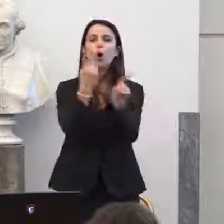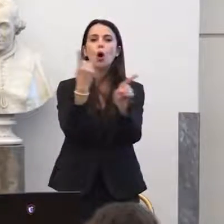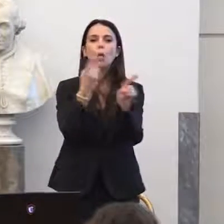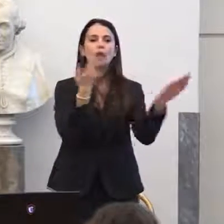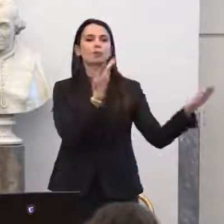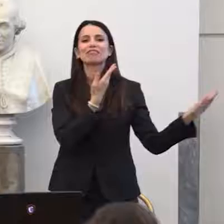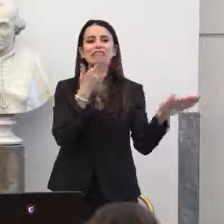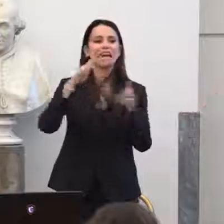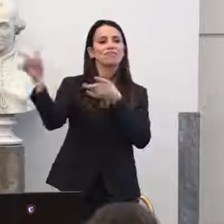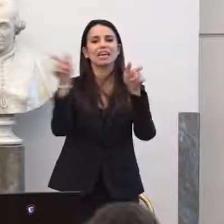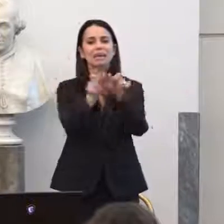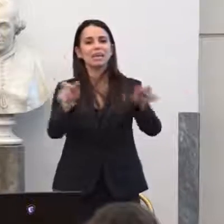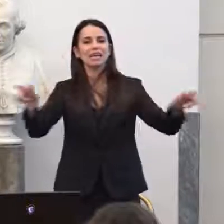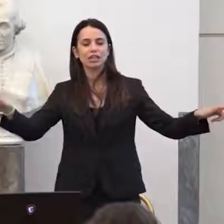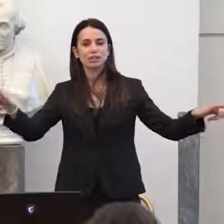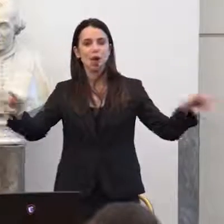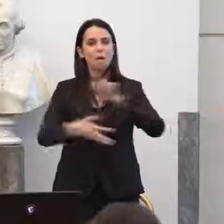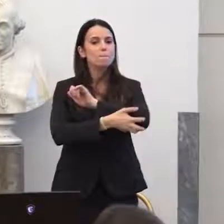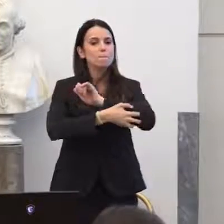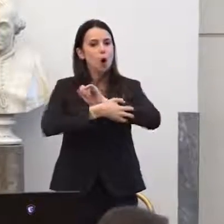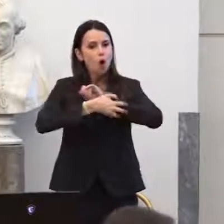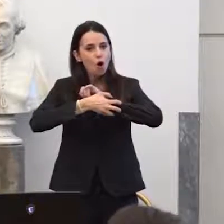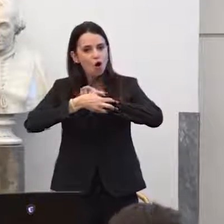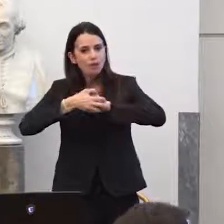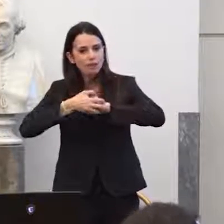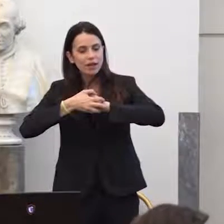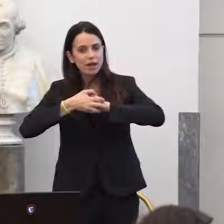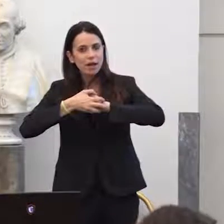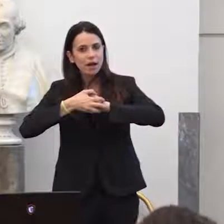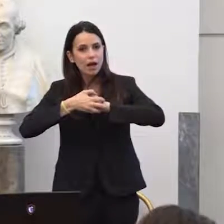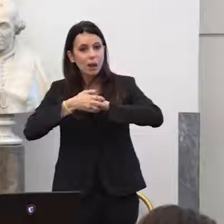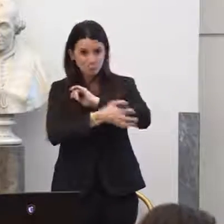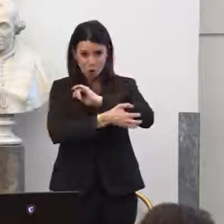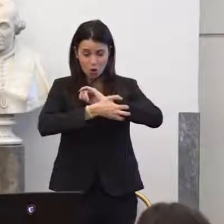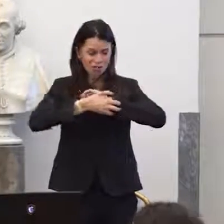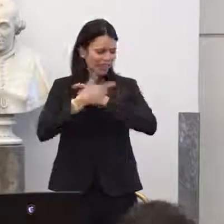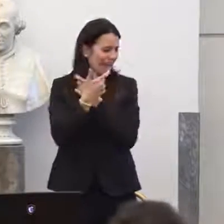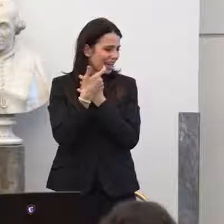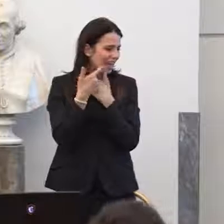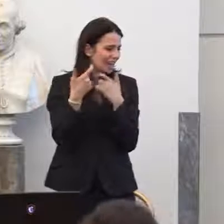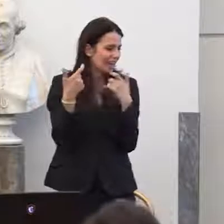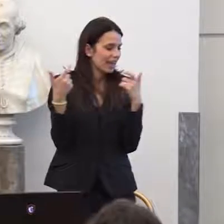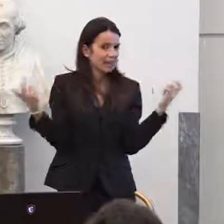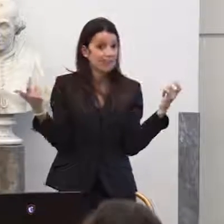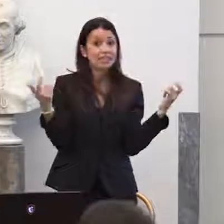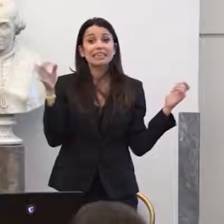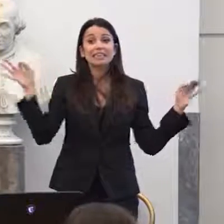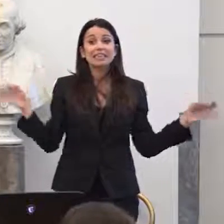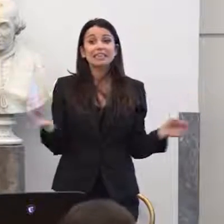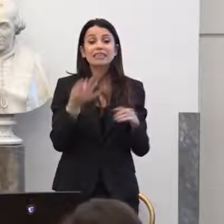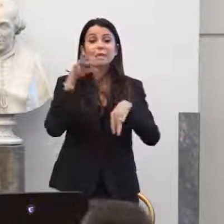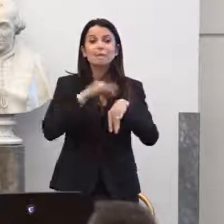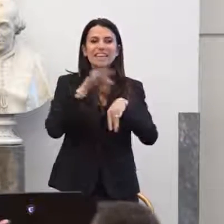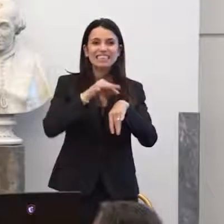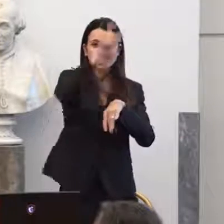milioni di persone dalla povertà, in particolare quella più estrema, che deriverebbe se questi pazienti si pagassero